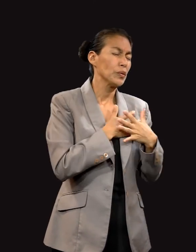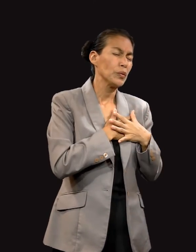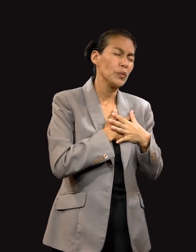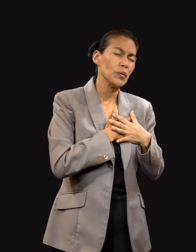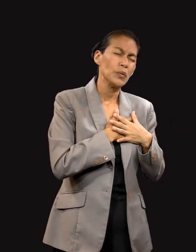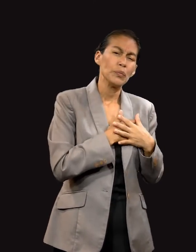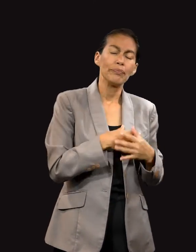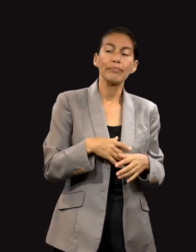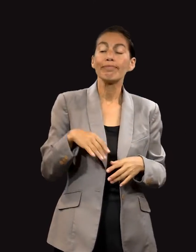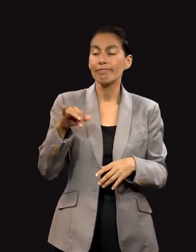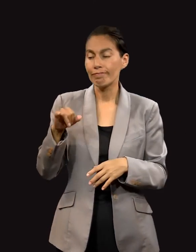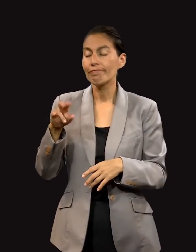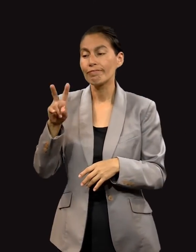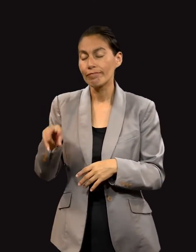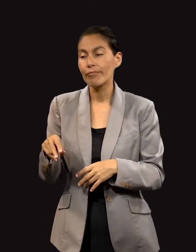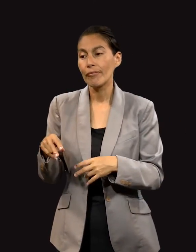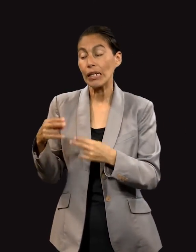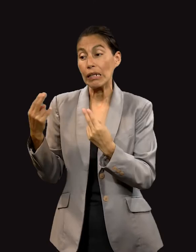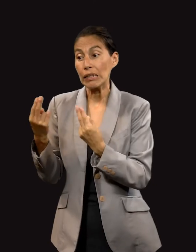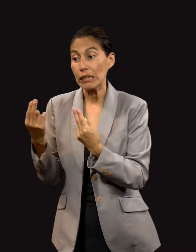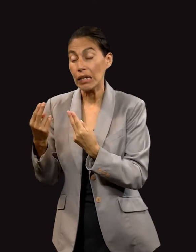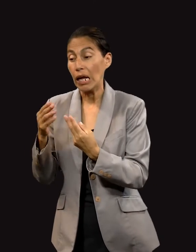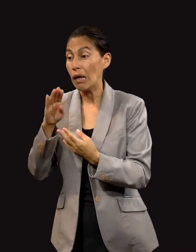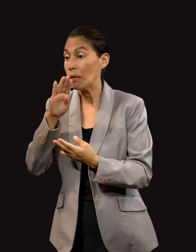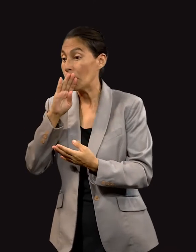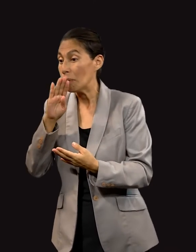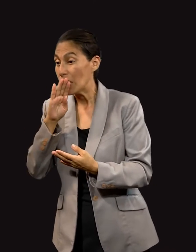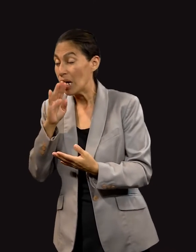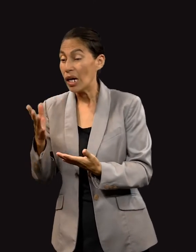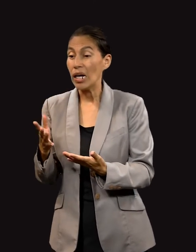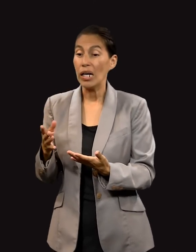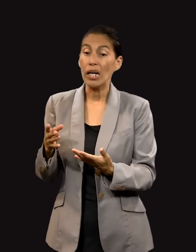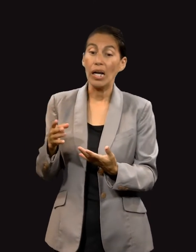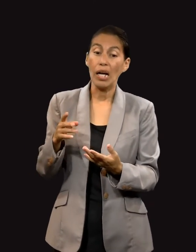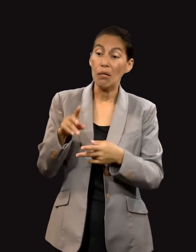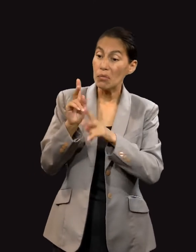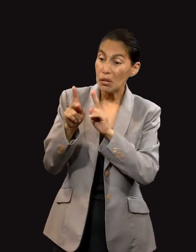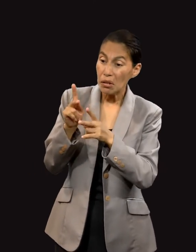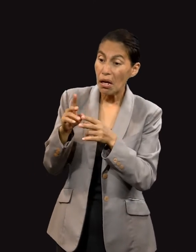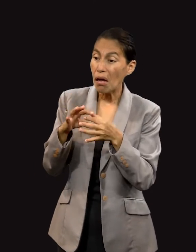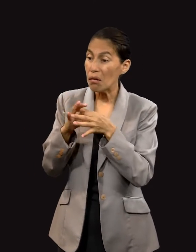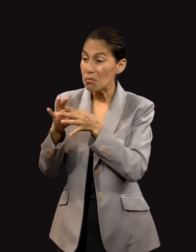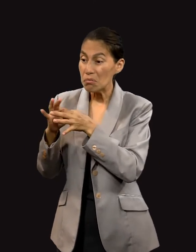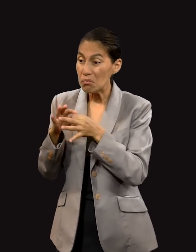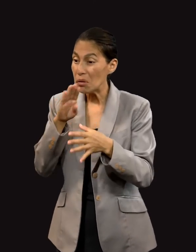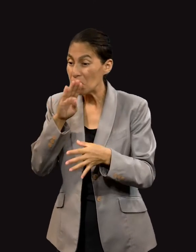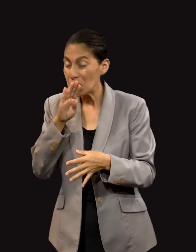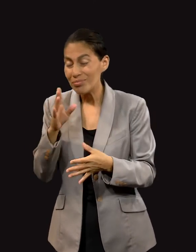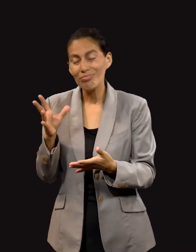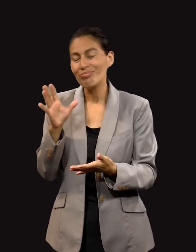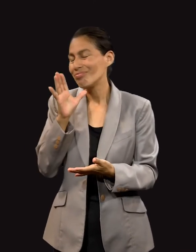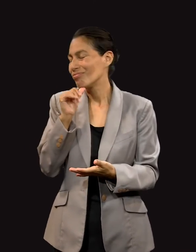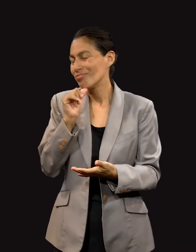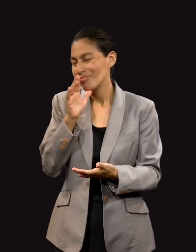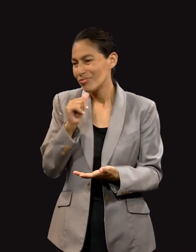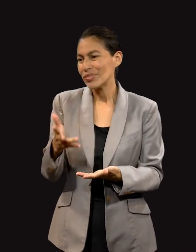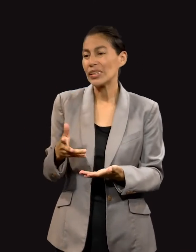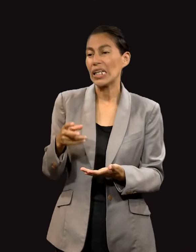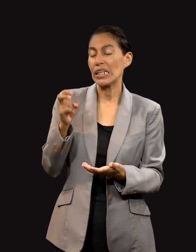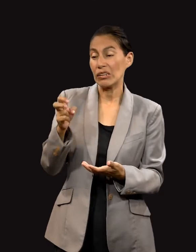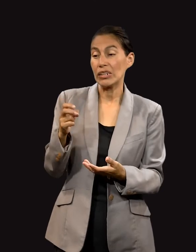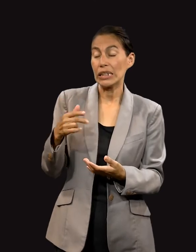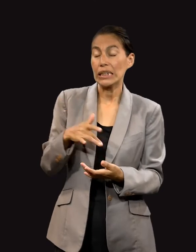amor. Es que dio la necesidad de tener mamá, porque pues ella no convivió mucho con ella. Entonces,